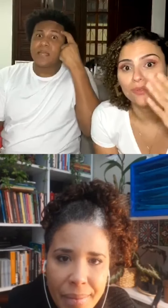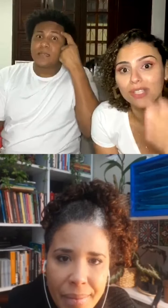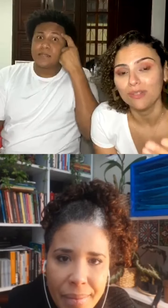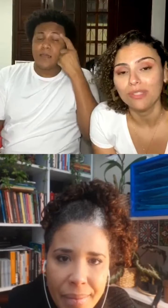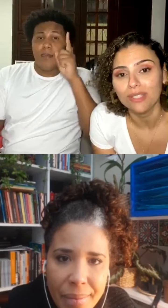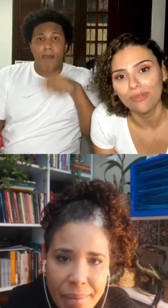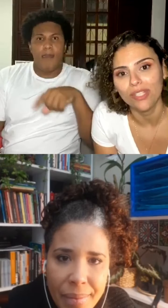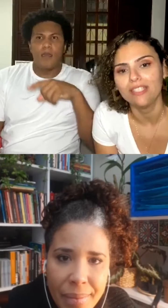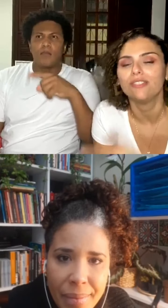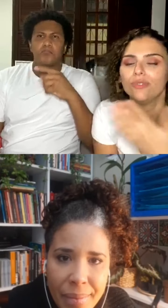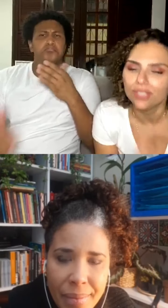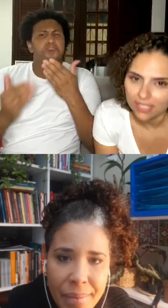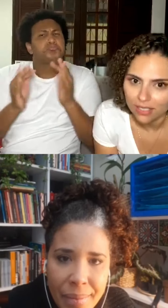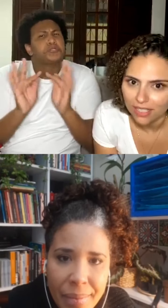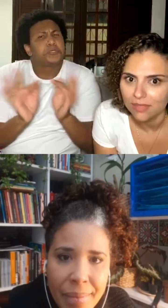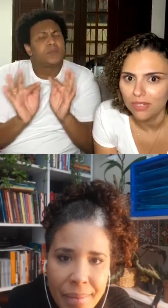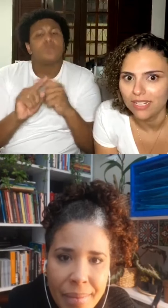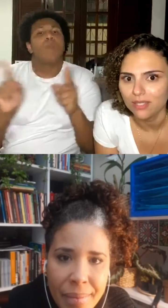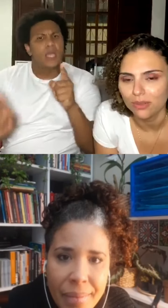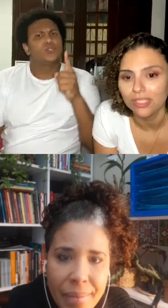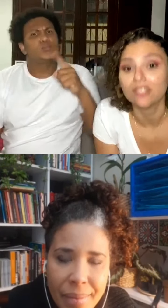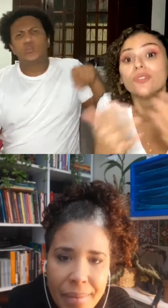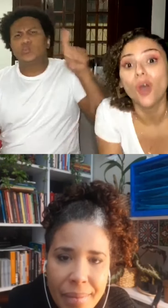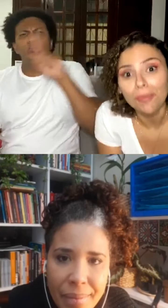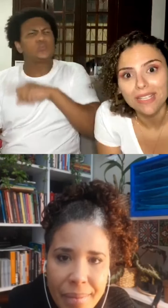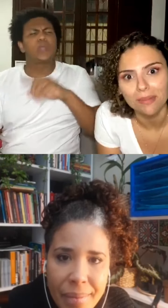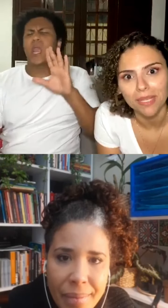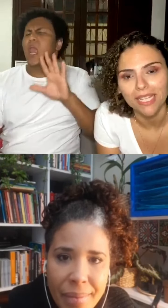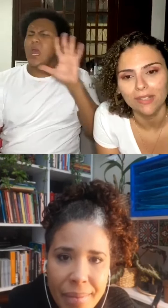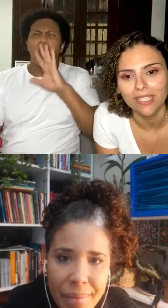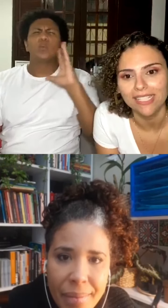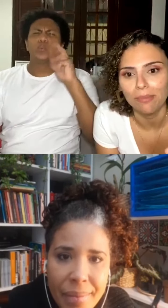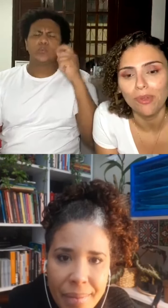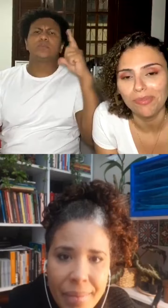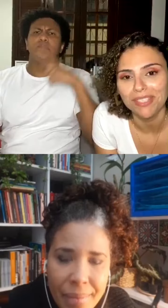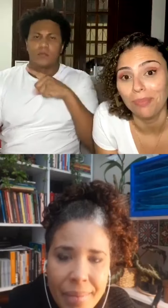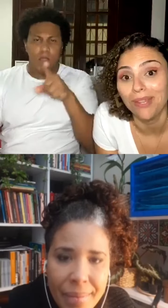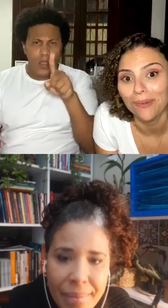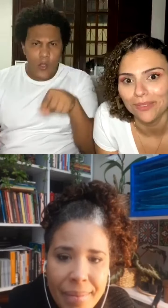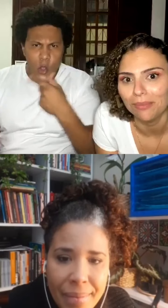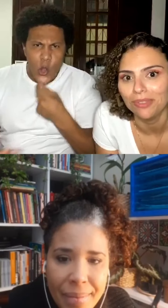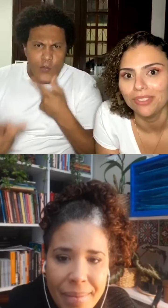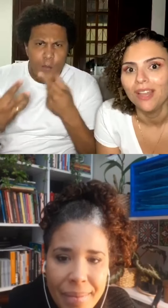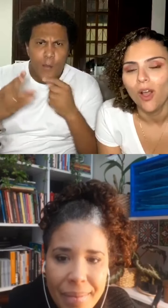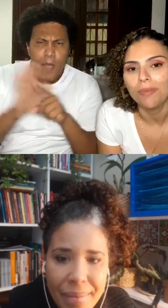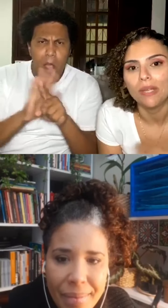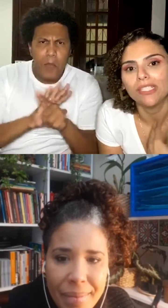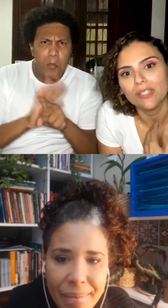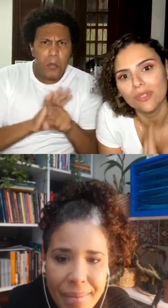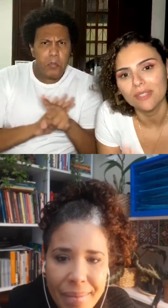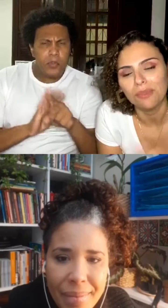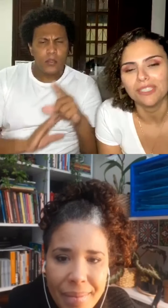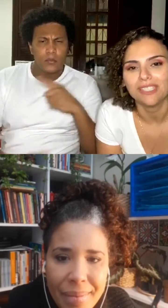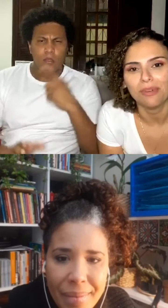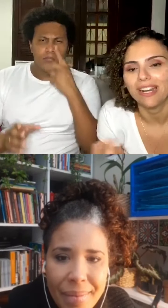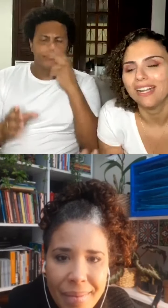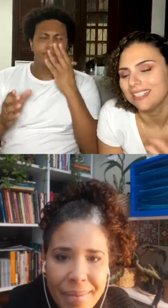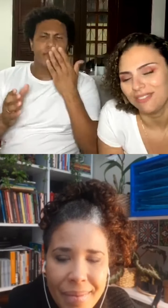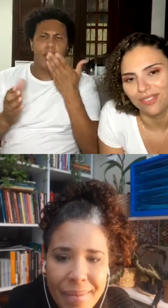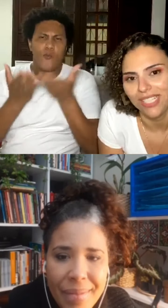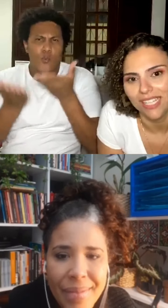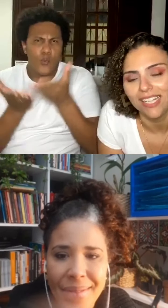dúvidas de muitas ouvintes, dúvidas das mulheres surdas, dos homens também que estão aqui. Tem muito homem fazendo pergunta, muito homem que cuida das suas esposas,